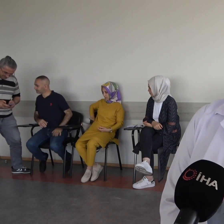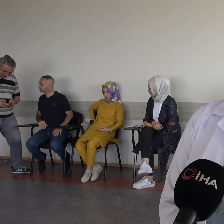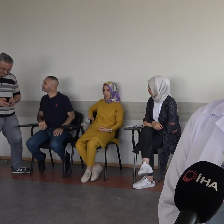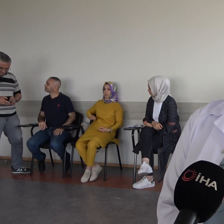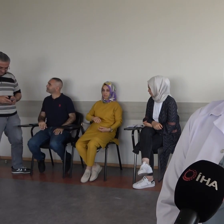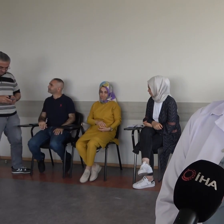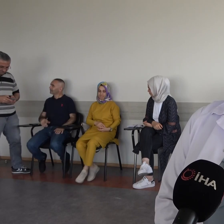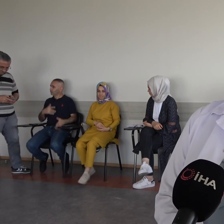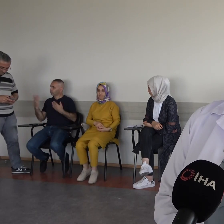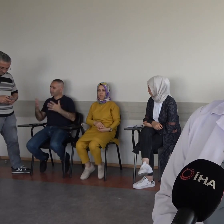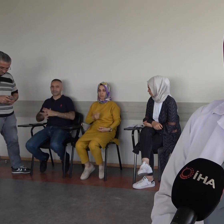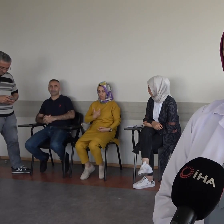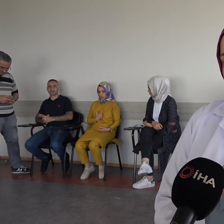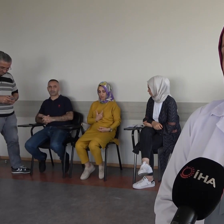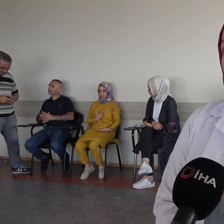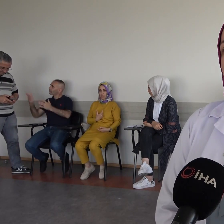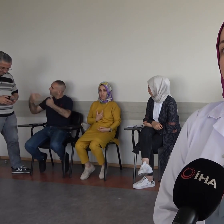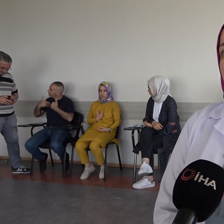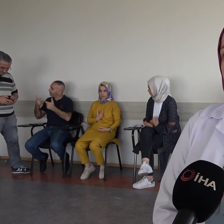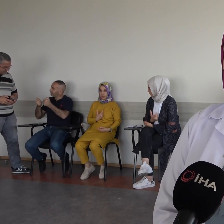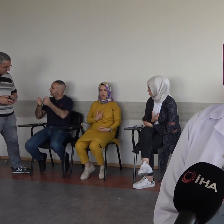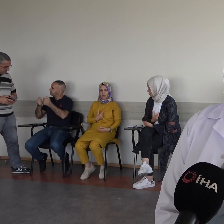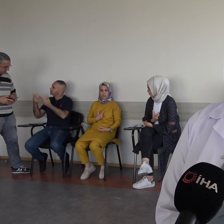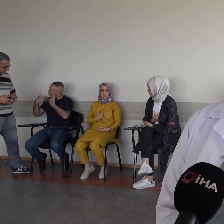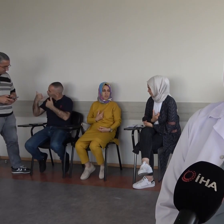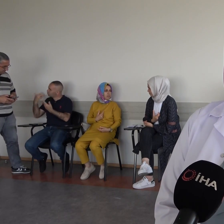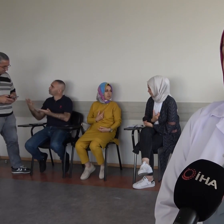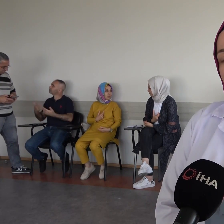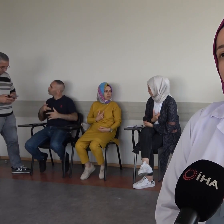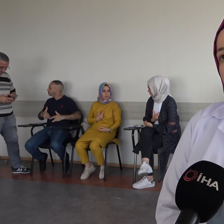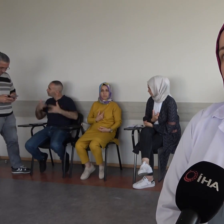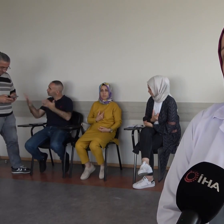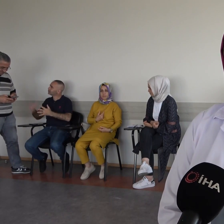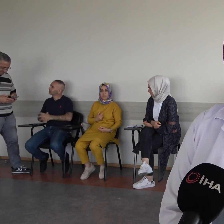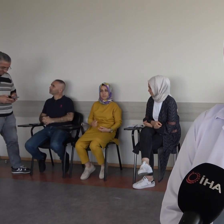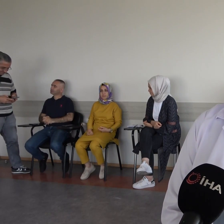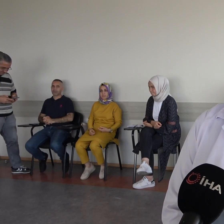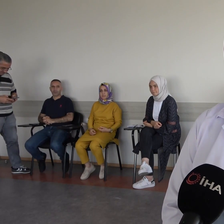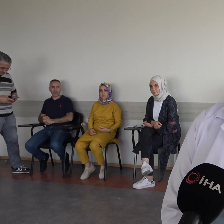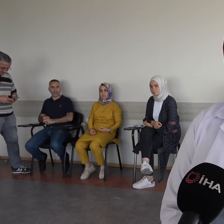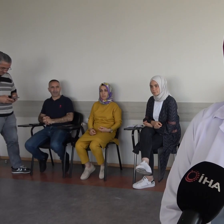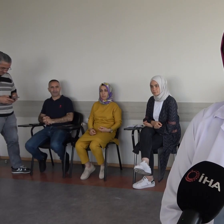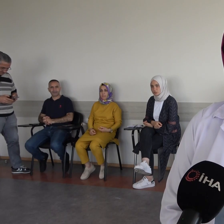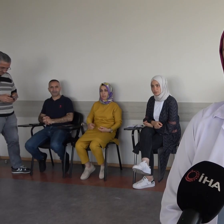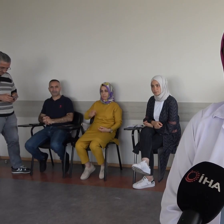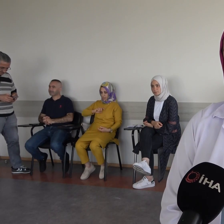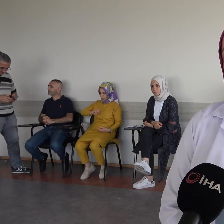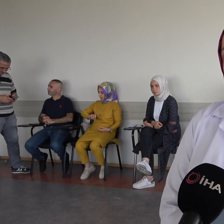derdini anlamak bakımından verdiğimiz bir eğitim. 200 saatlik tercümanlık tabii daha üst düzey profesyonel bir eğitim.